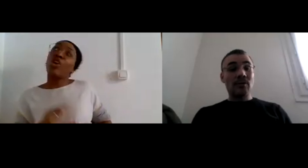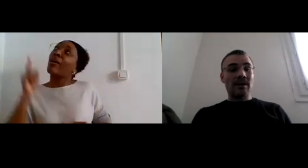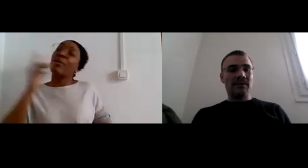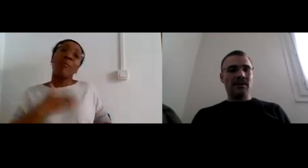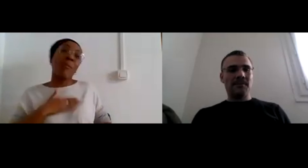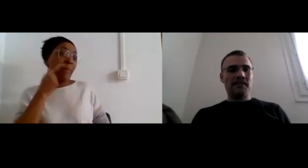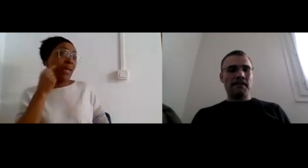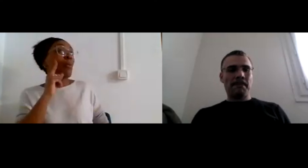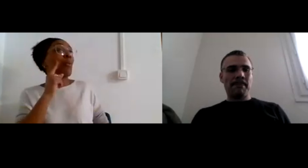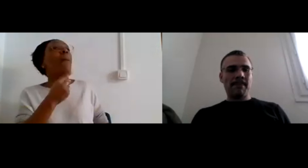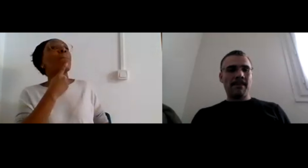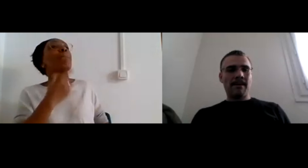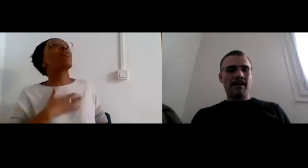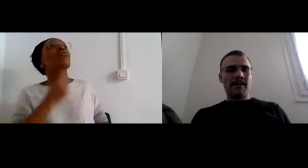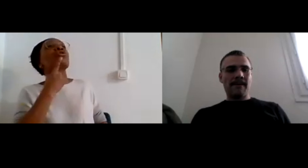sang sur ta vie.